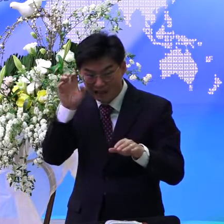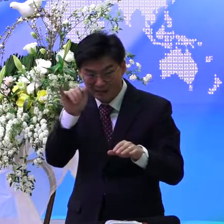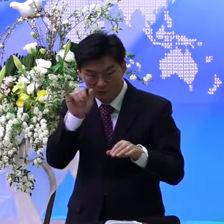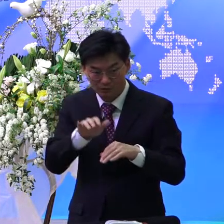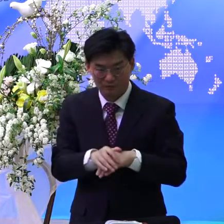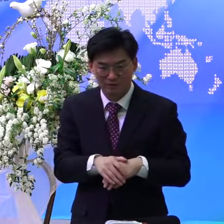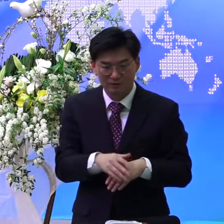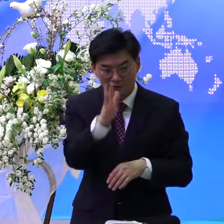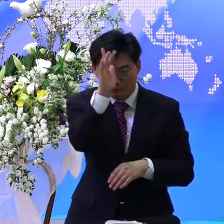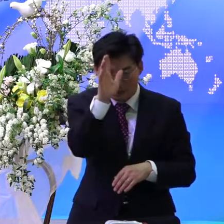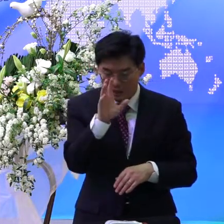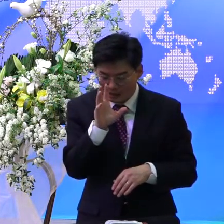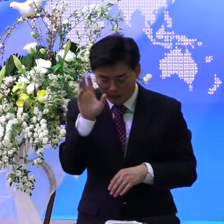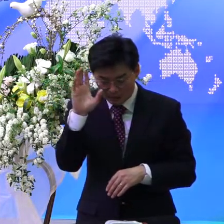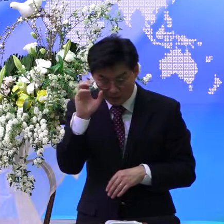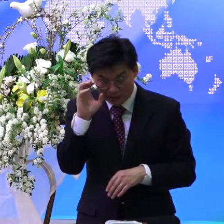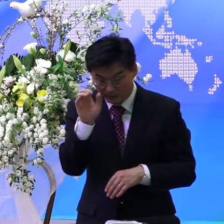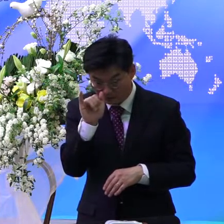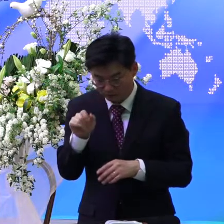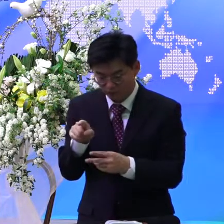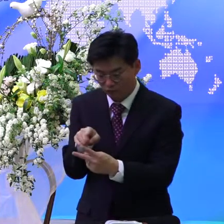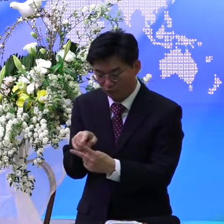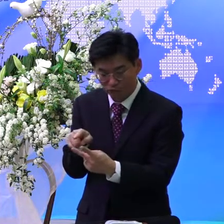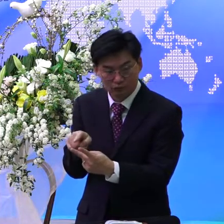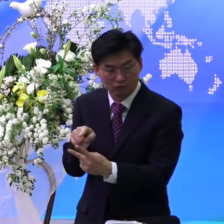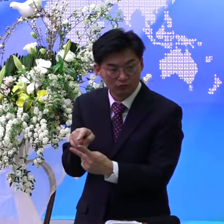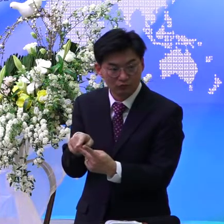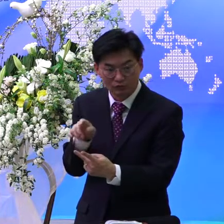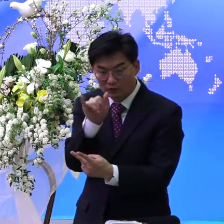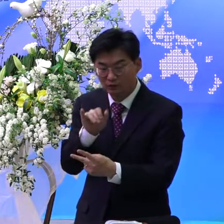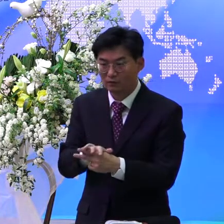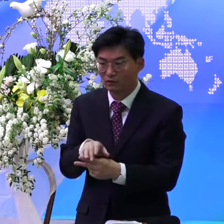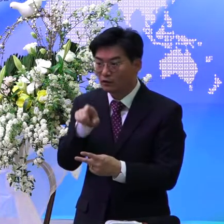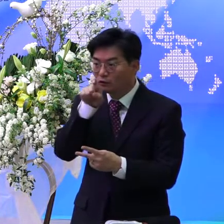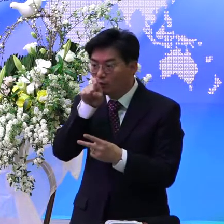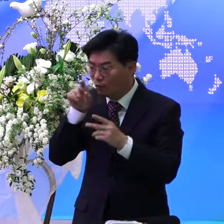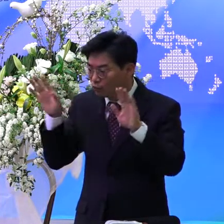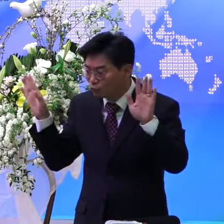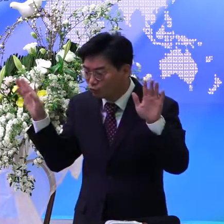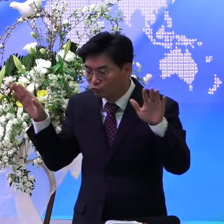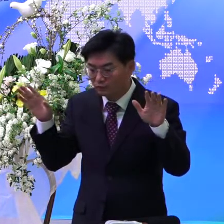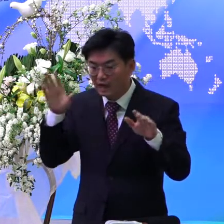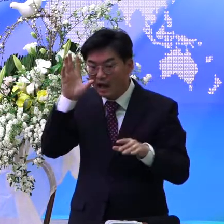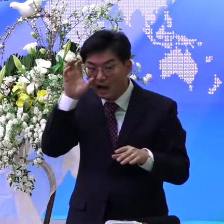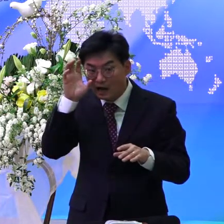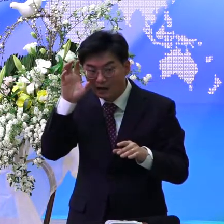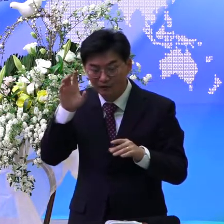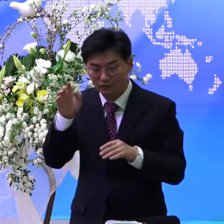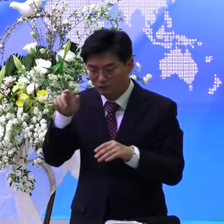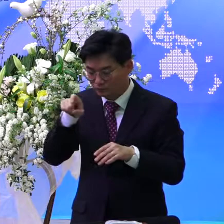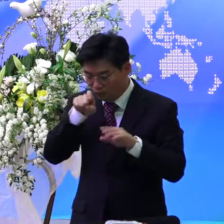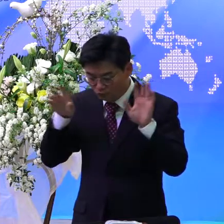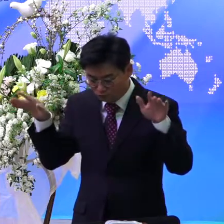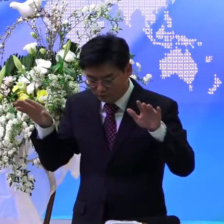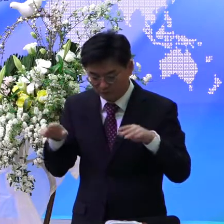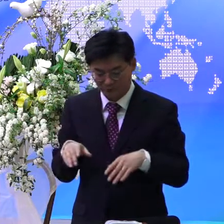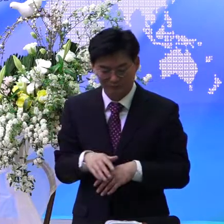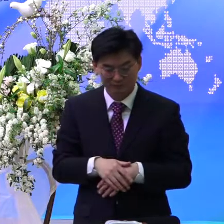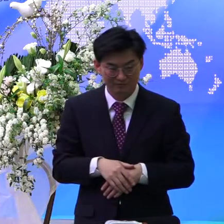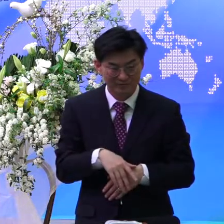부화되고 새끼가 나오게 됐습니다. 하지만 이 독수리 새끼는 다른 병아리들과 함께 자라게